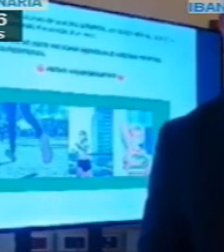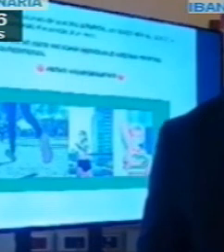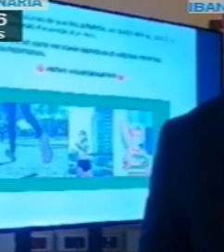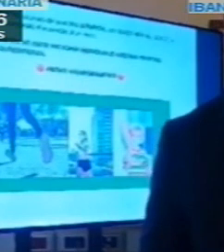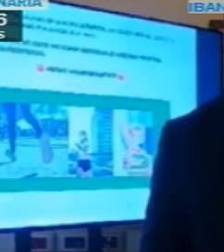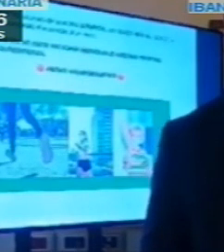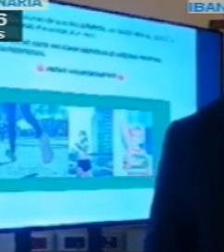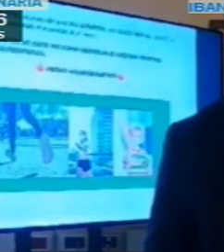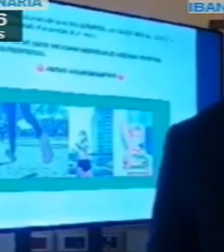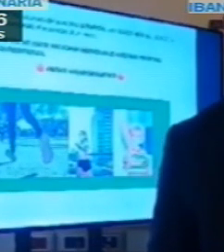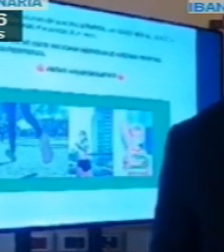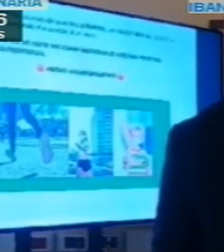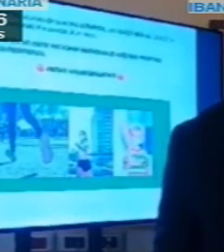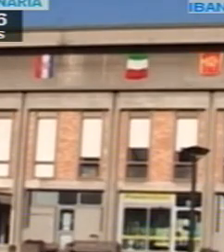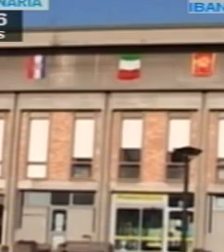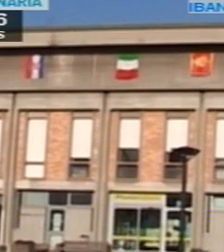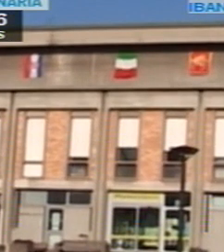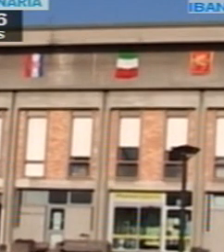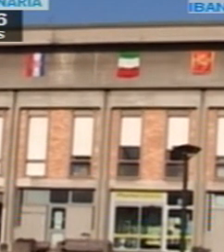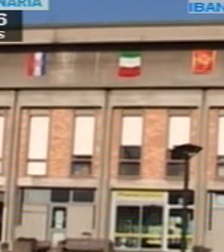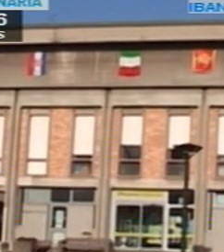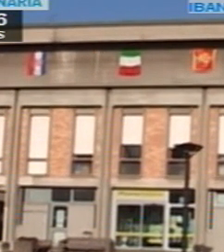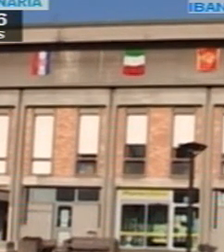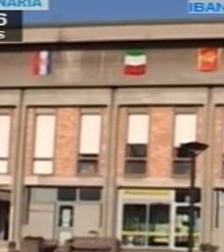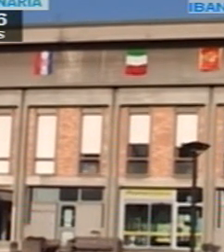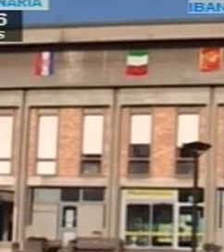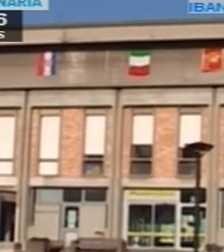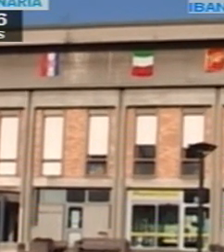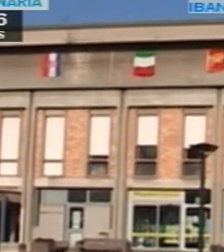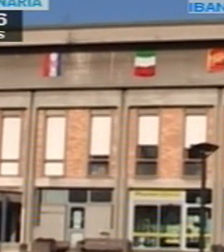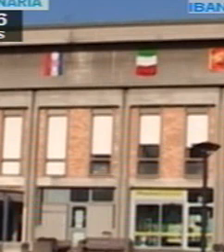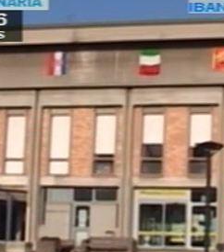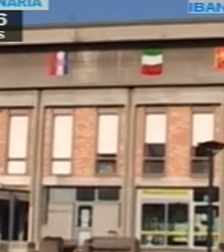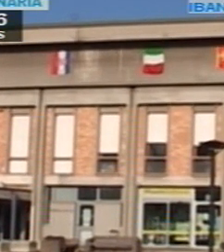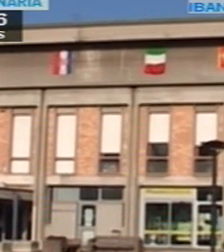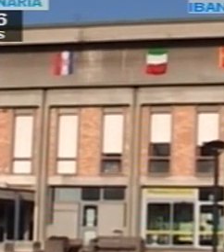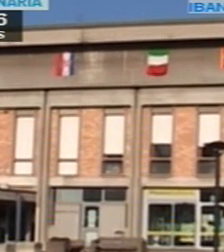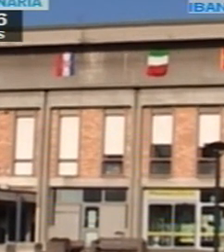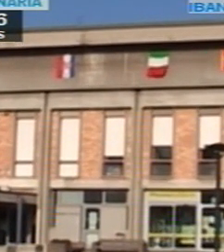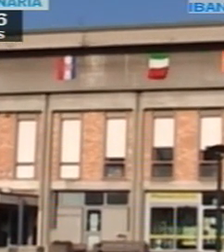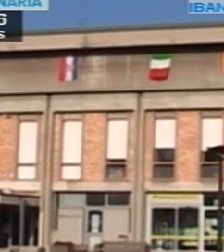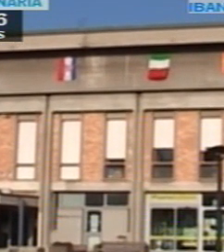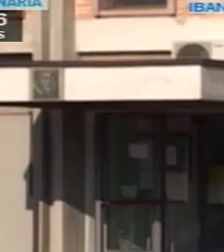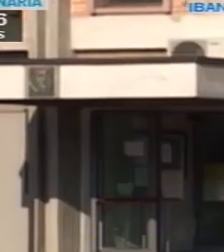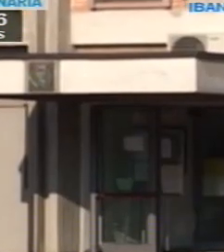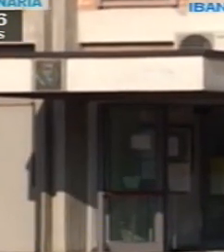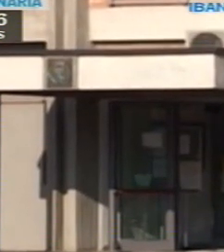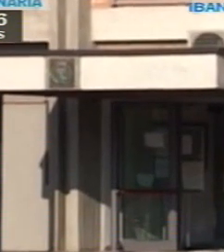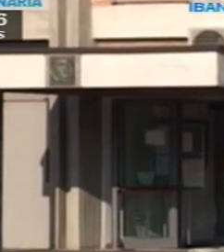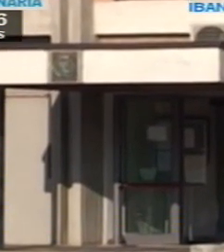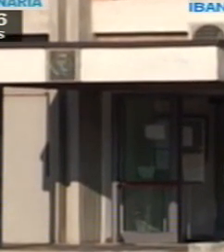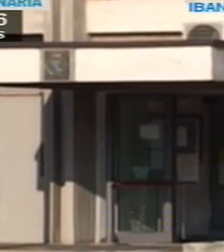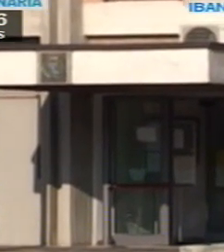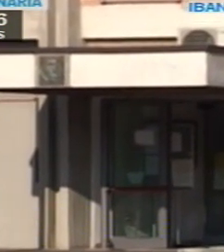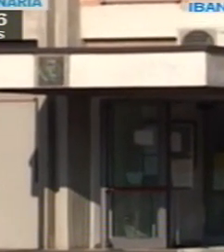vista della riapertura del 4 maggio. Nel comune non ci sono più persone positive al Covid-19. 30 guariti, una